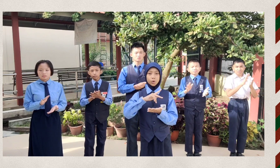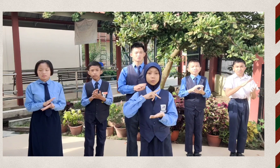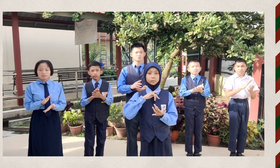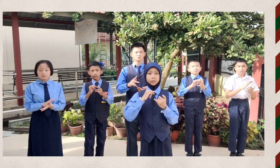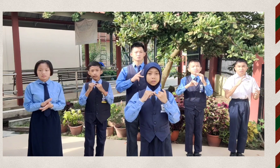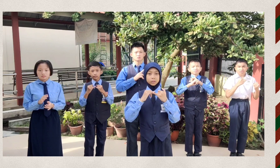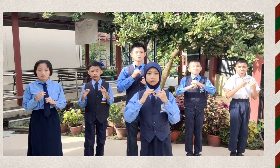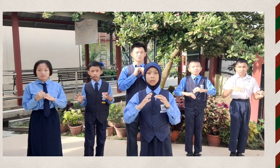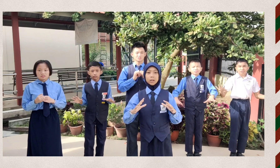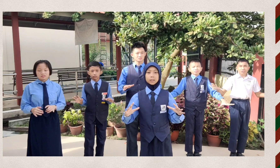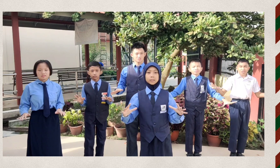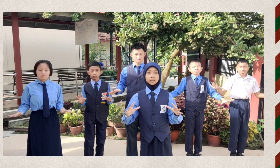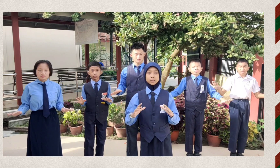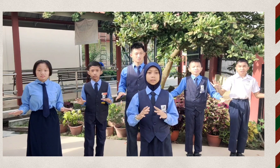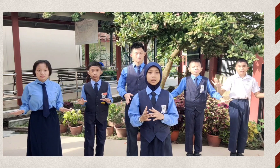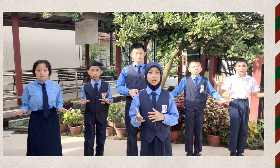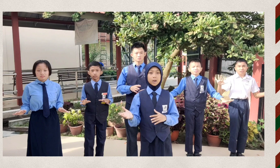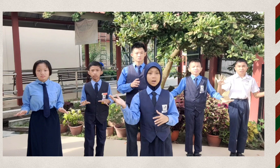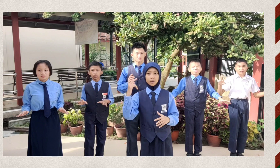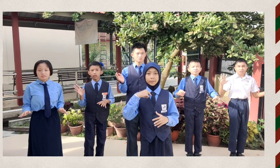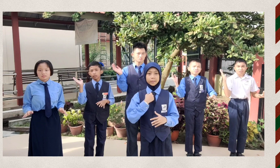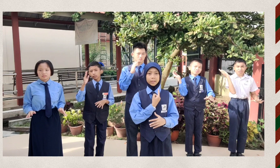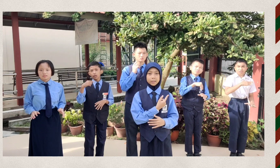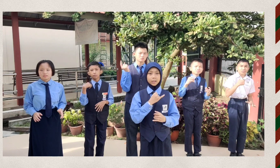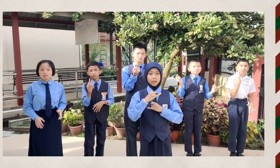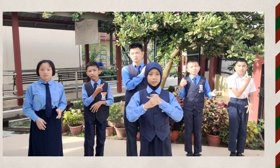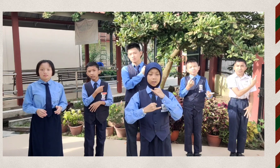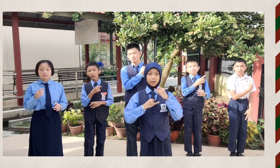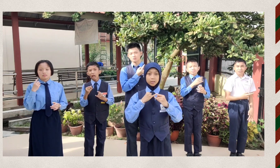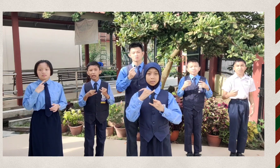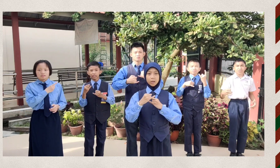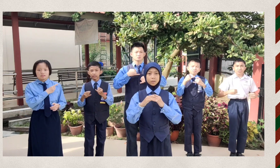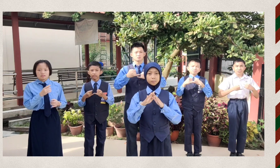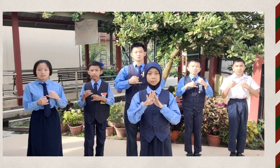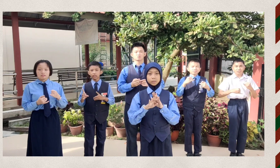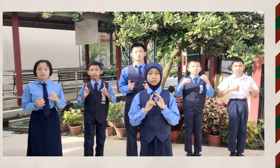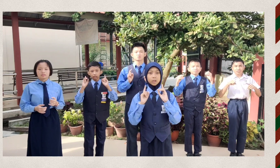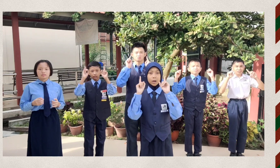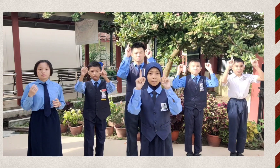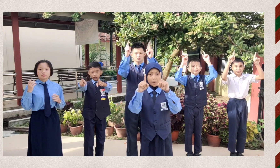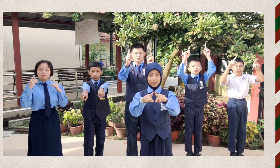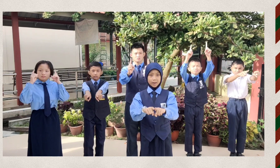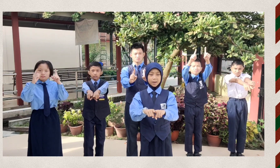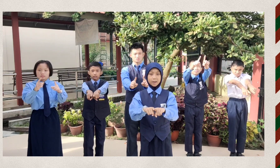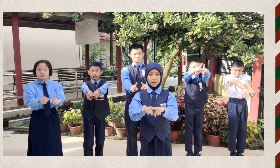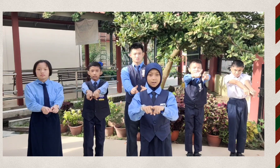Sejahtera, sekolahku sejahtera, ayo kita jaga bersama.